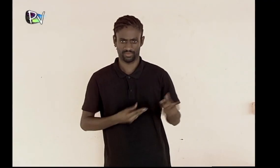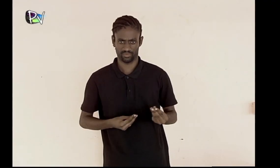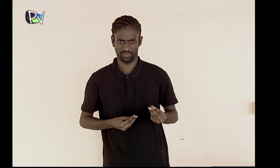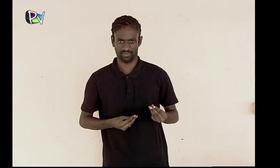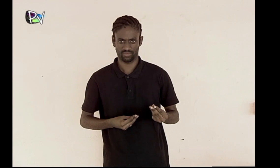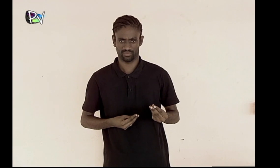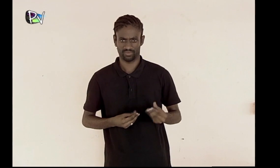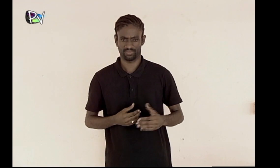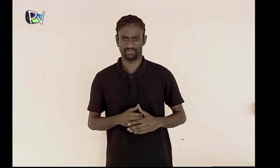Bienvenue.